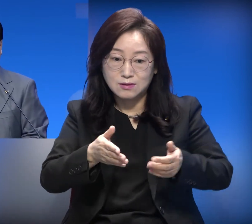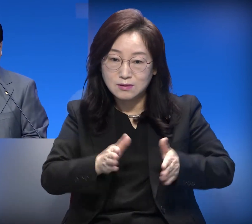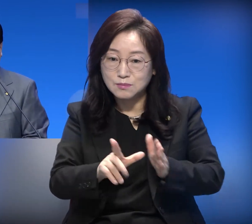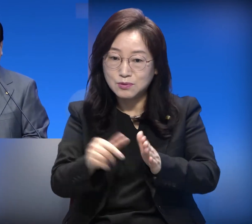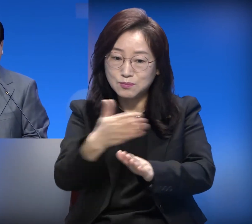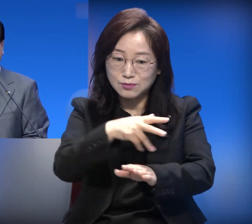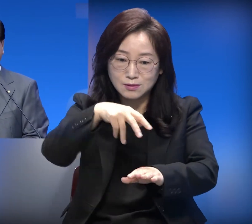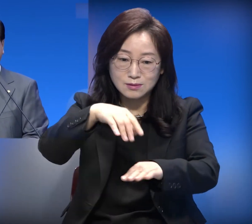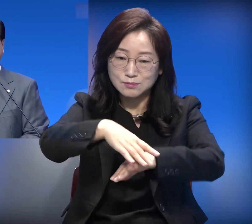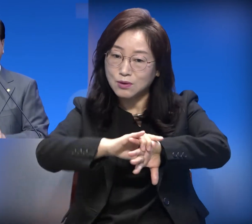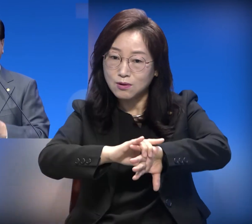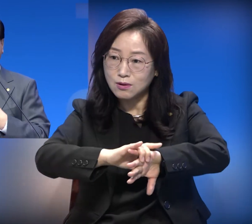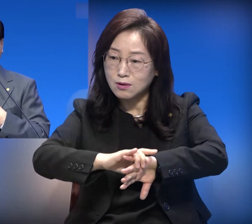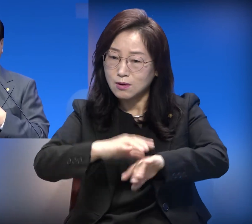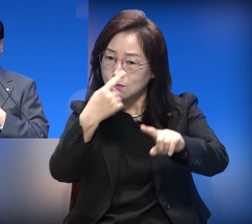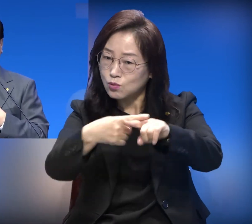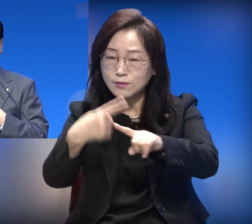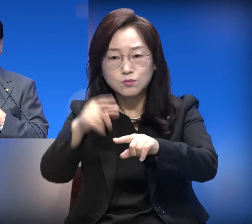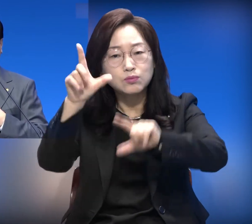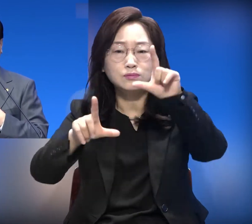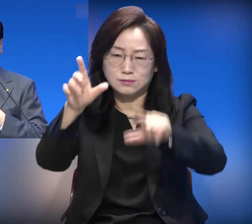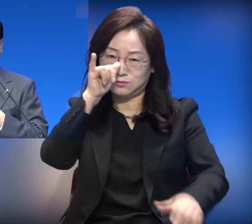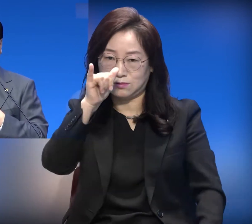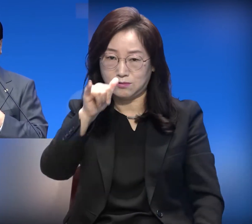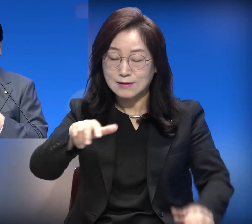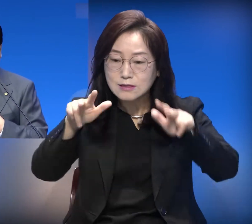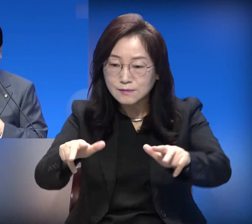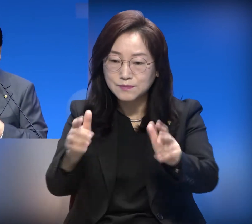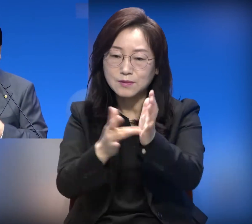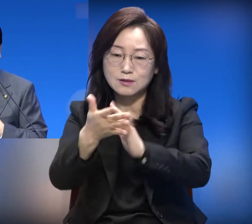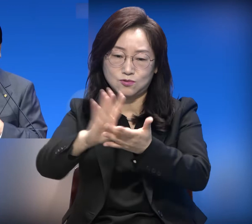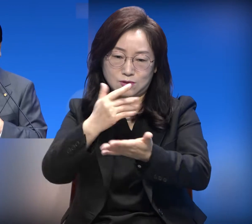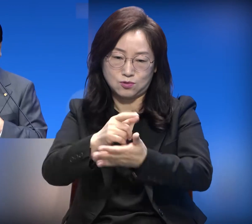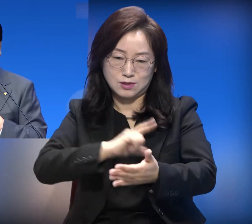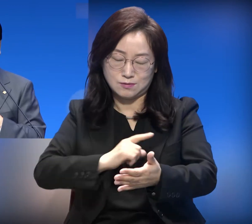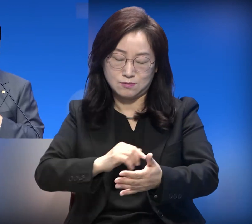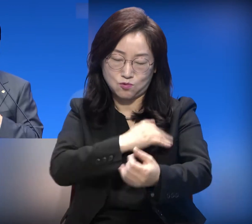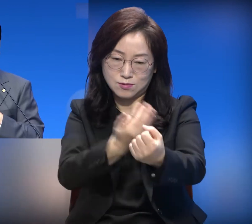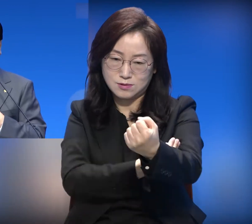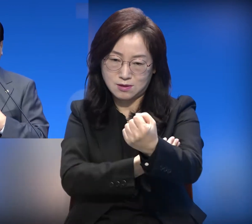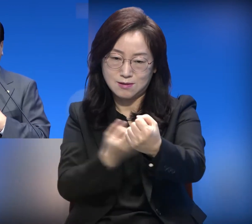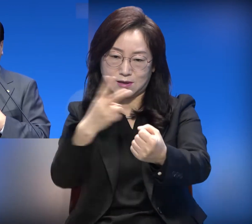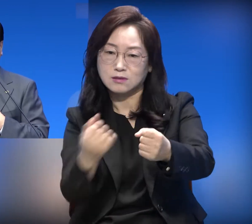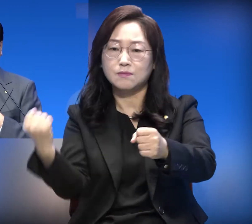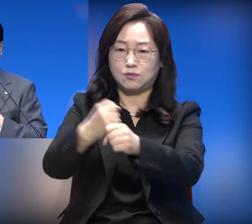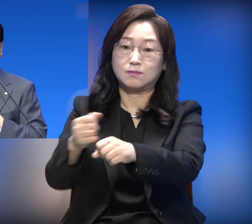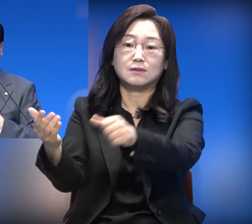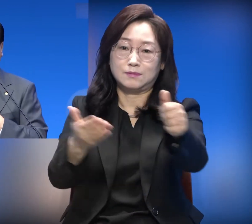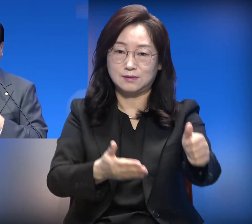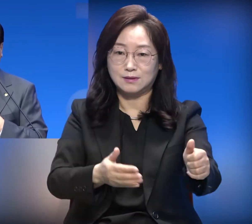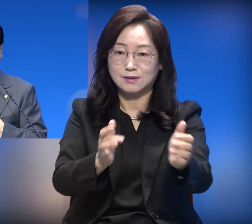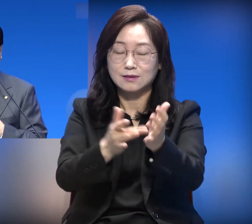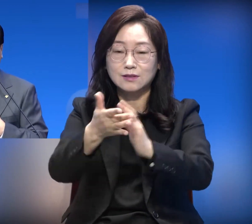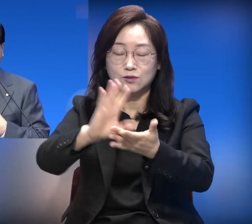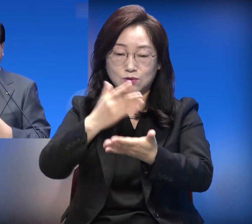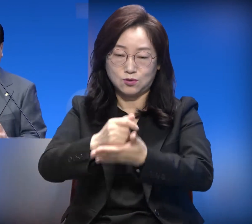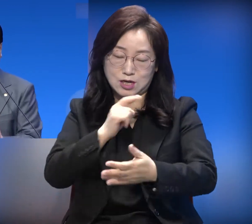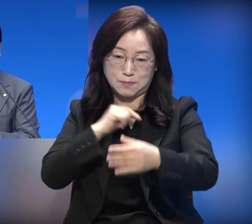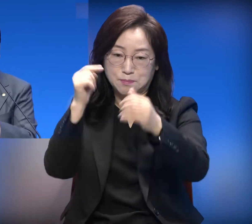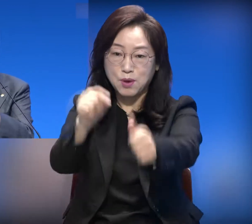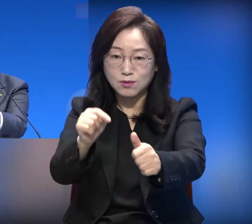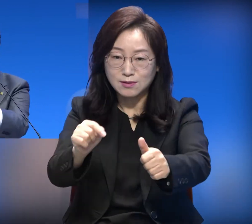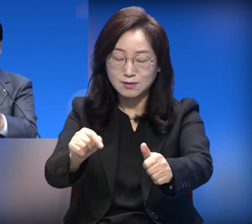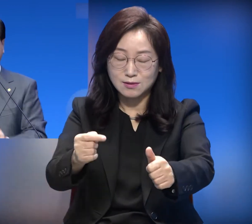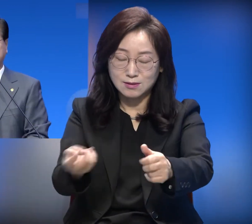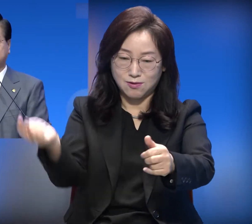경우가 많이 있습니다. 이 시간 다시 예수 그리스도의 이름의 권세를 회복하는 여러분 되기를 바랍니다. 나사렛 예수 그리스도의 이름으로 명하노니